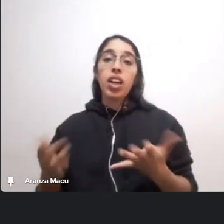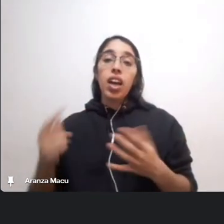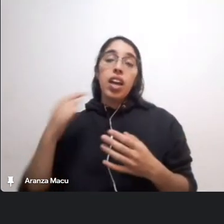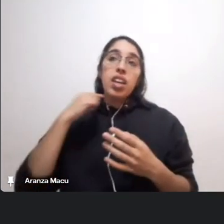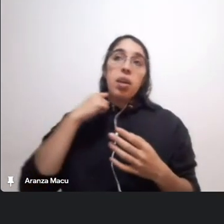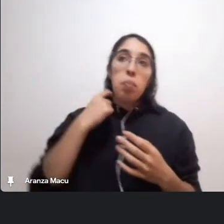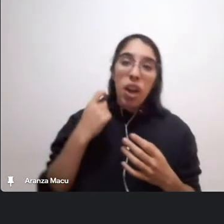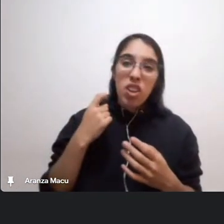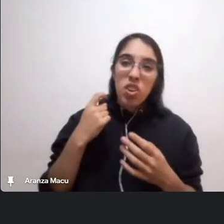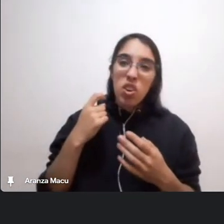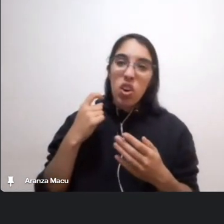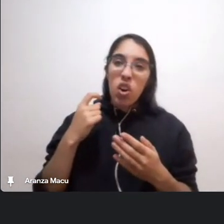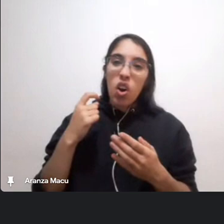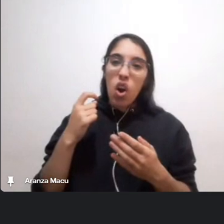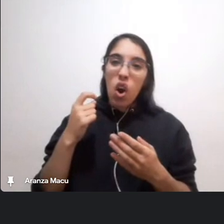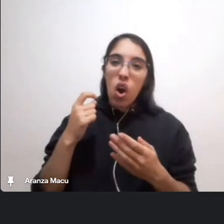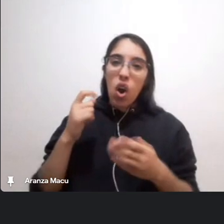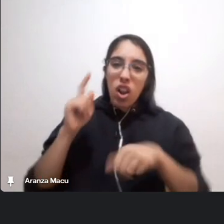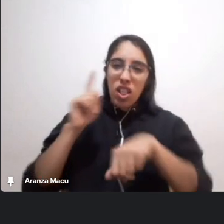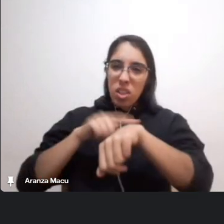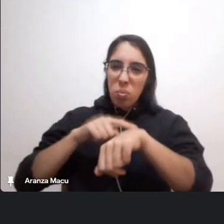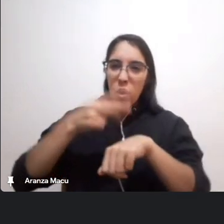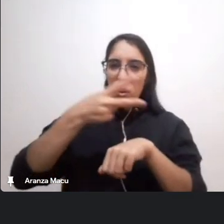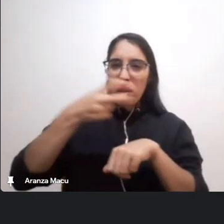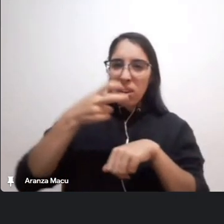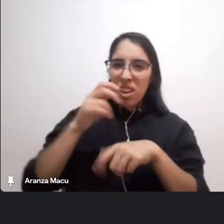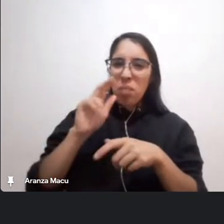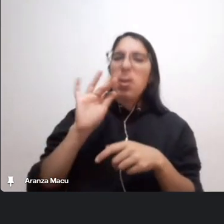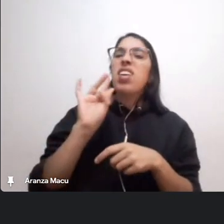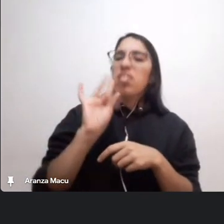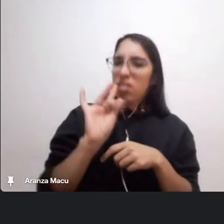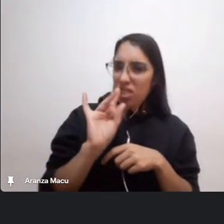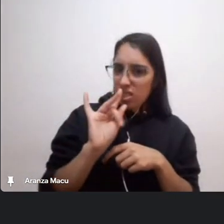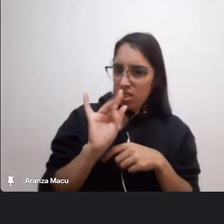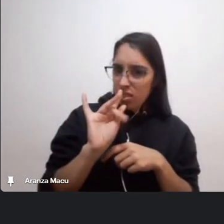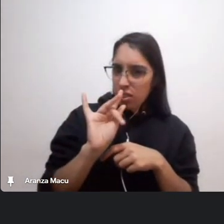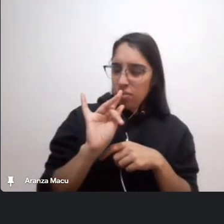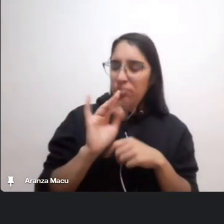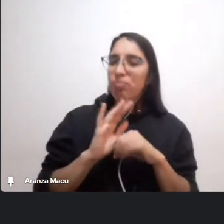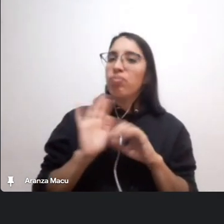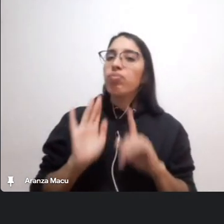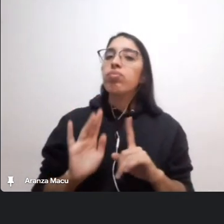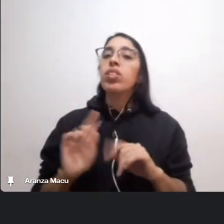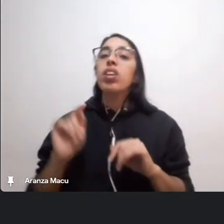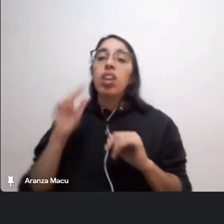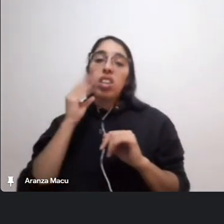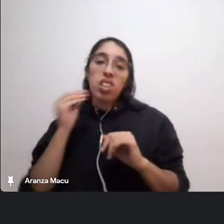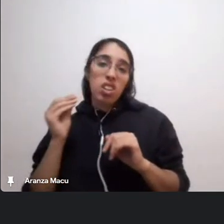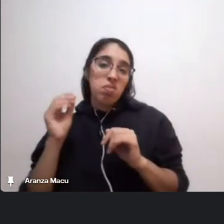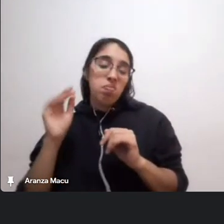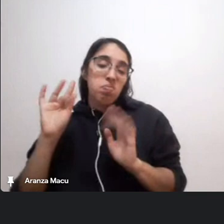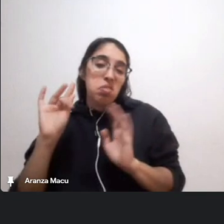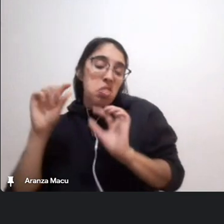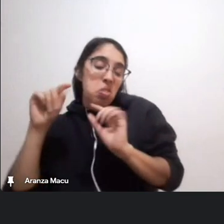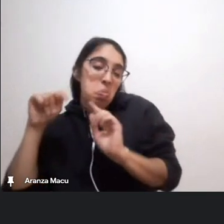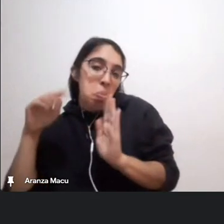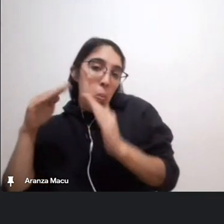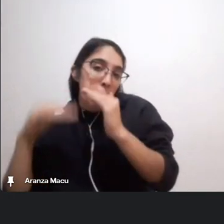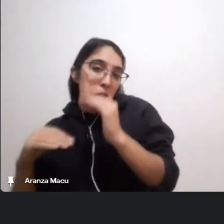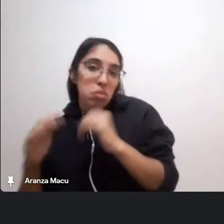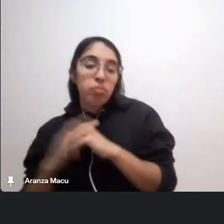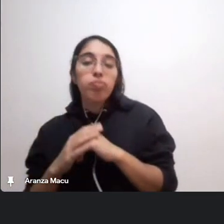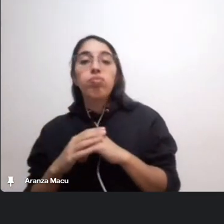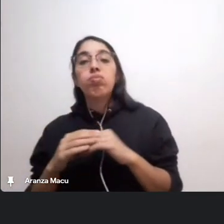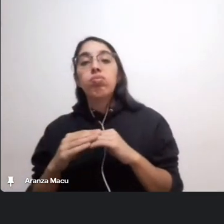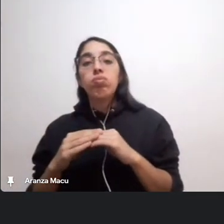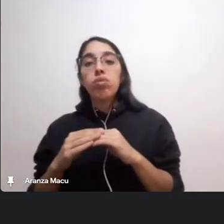lectura simplemente vamos a identificar esto. Después vamos a ver otras maneras de nombrar a los verbos, pero para que